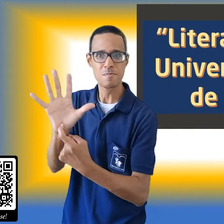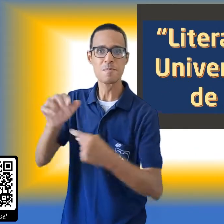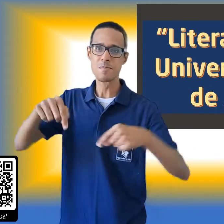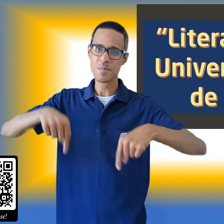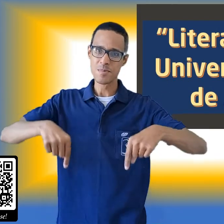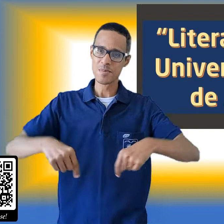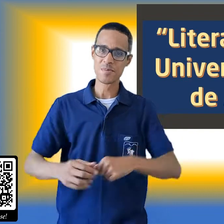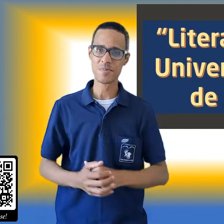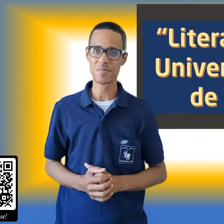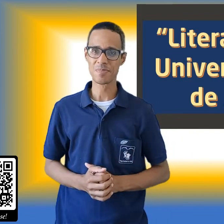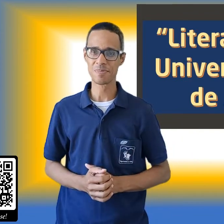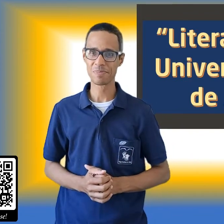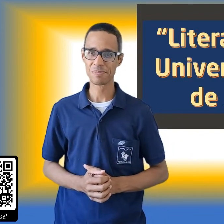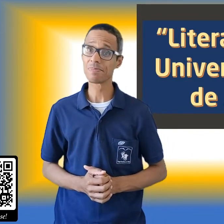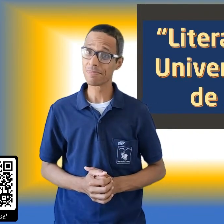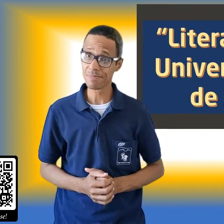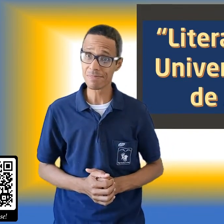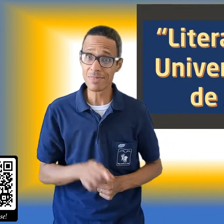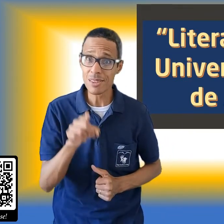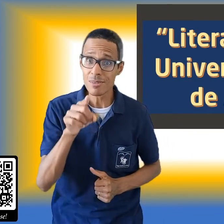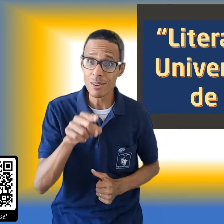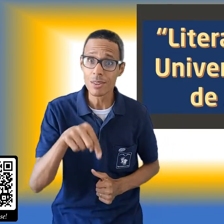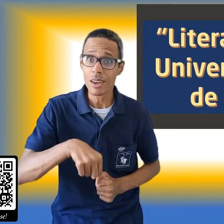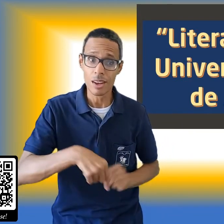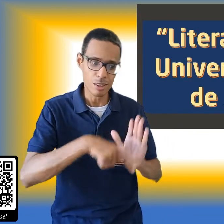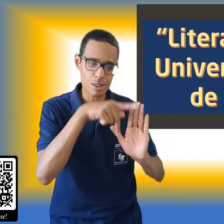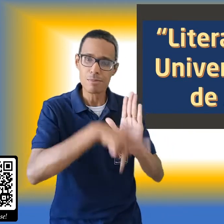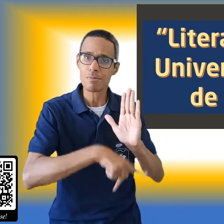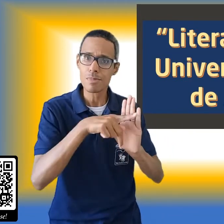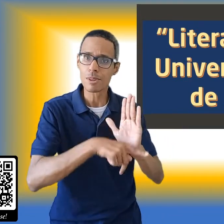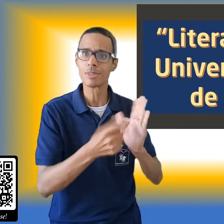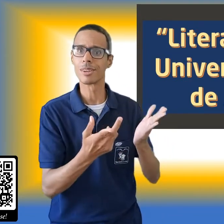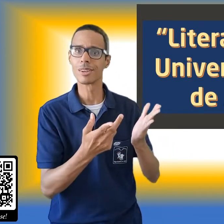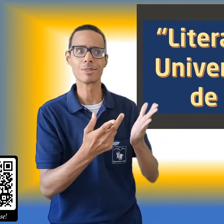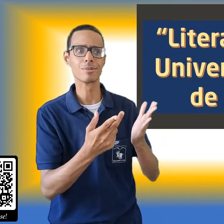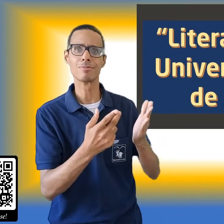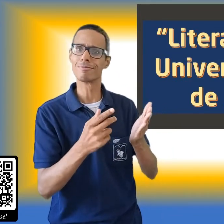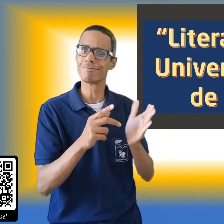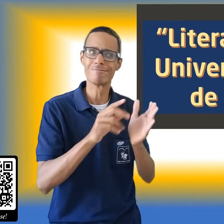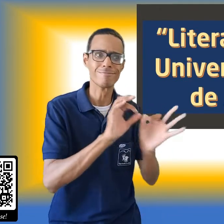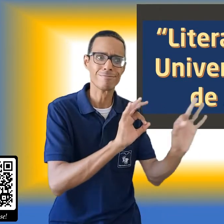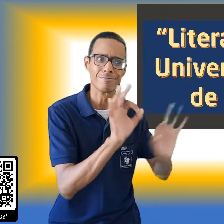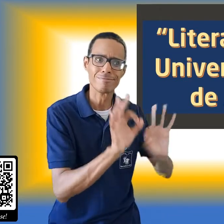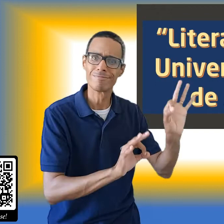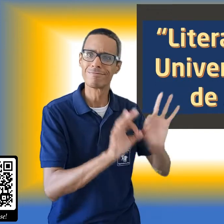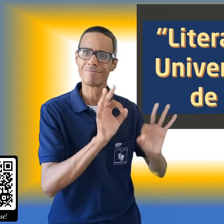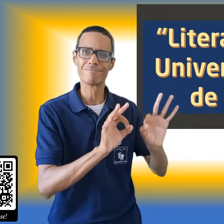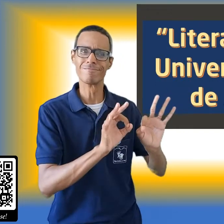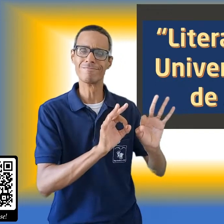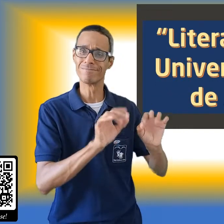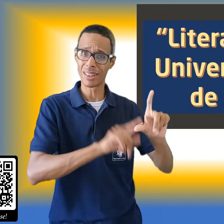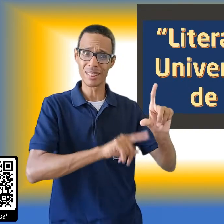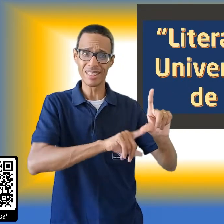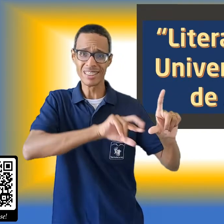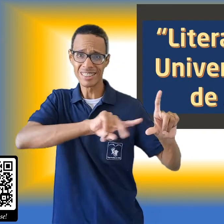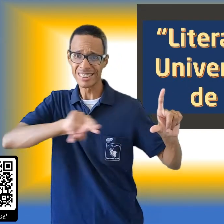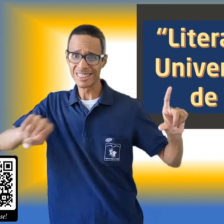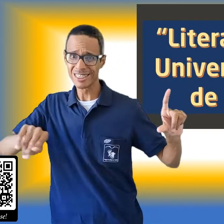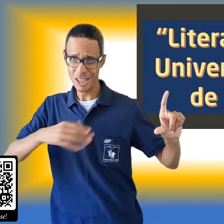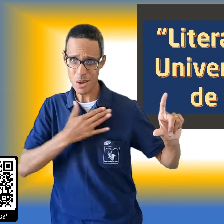na próxima edição. Se está vendo este vídeo pela primeira vez e gostou do projeto, clique nesse